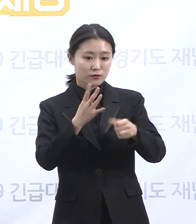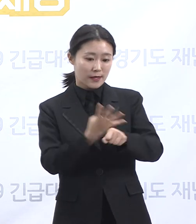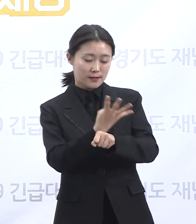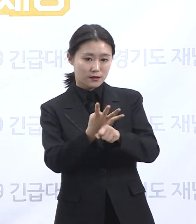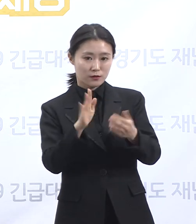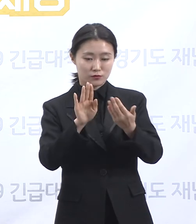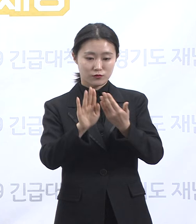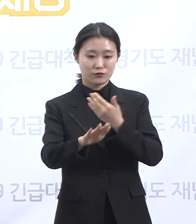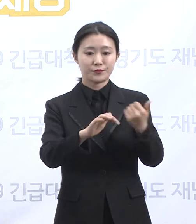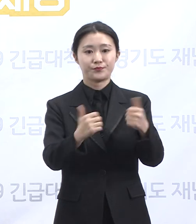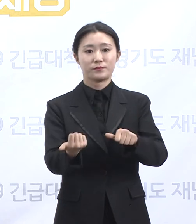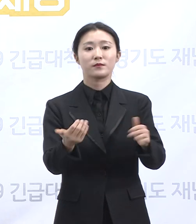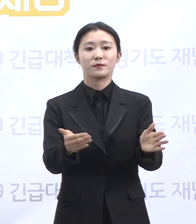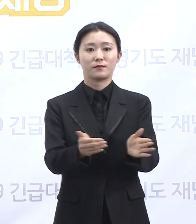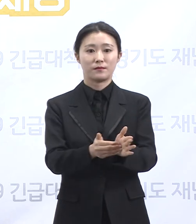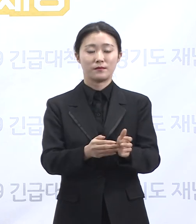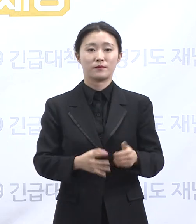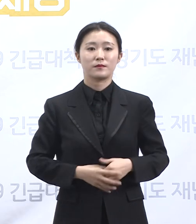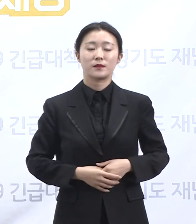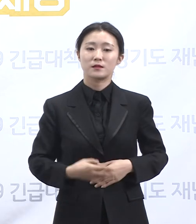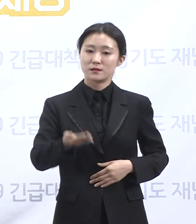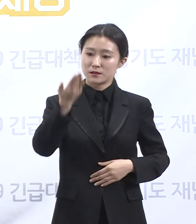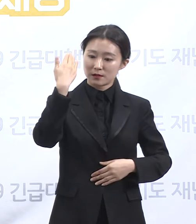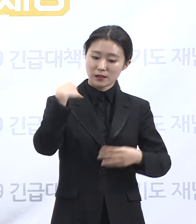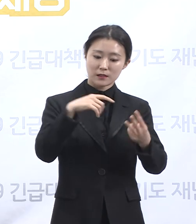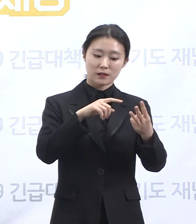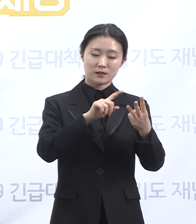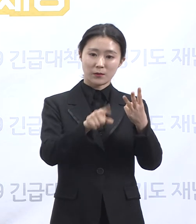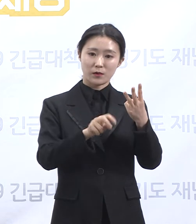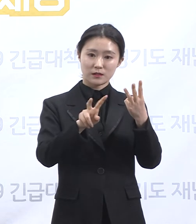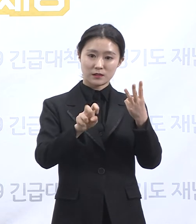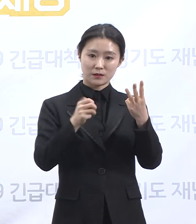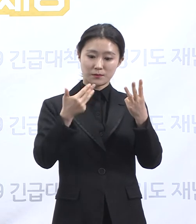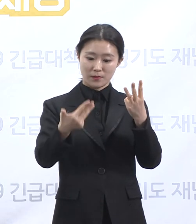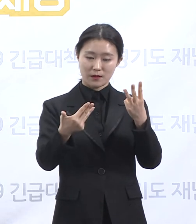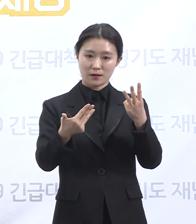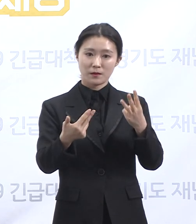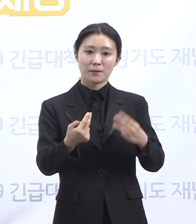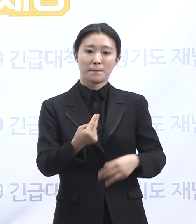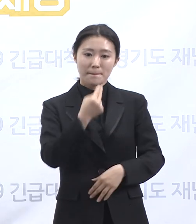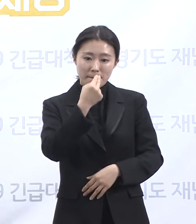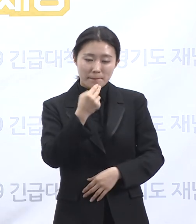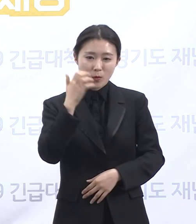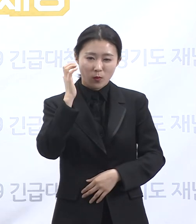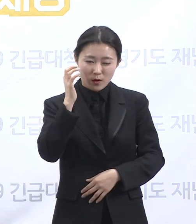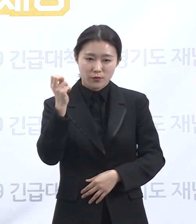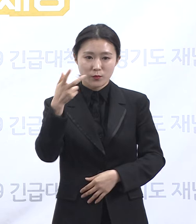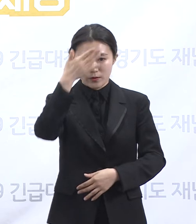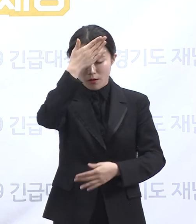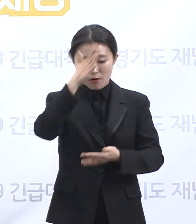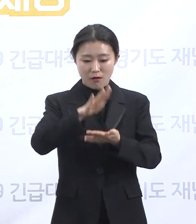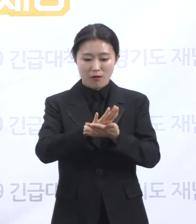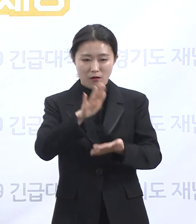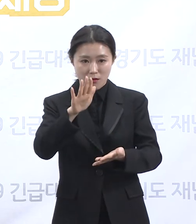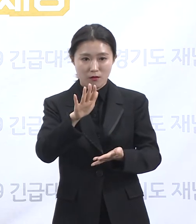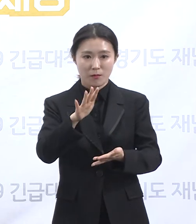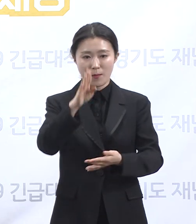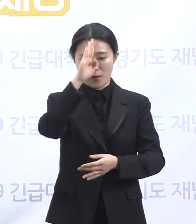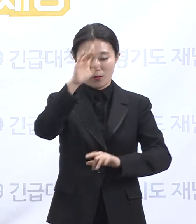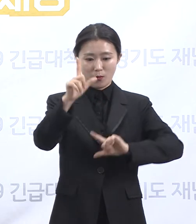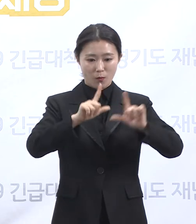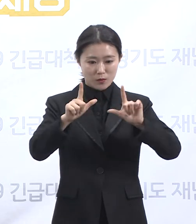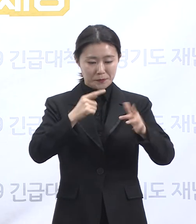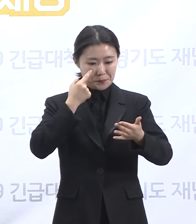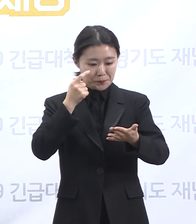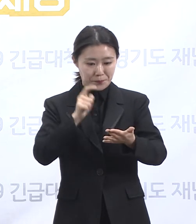이분은 지난 28일 발열과 호흡곤란 등의 증세가 나타나 29일 의정부 성모병원으로 응급 이송된 뒤